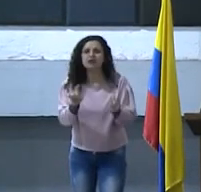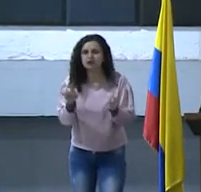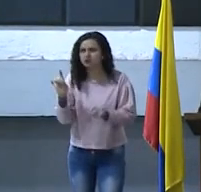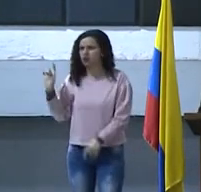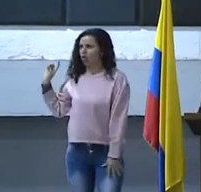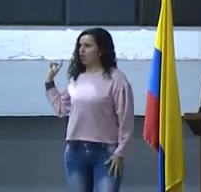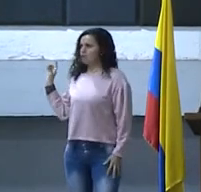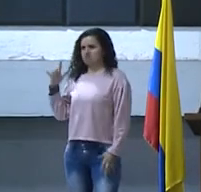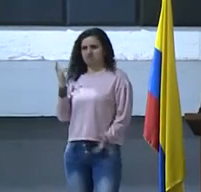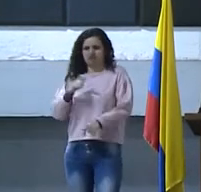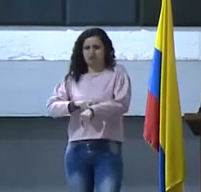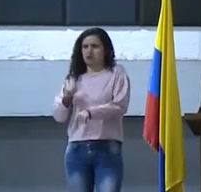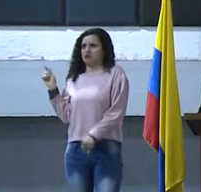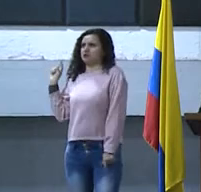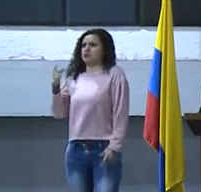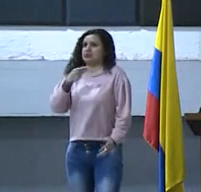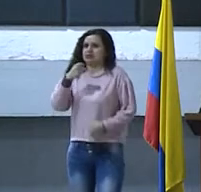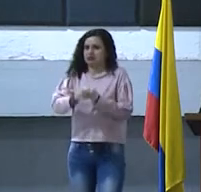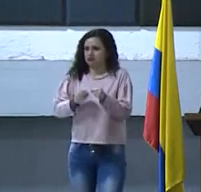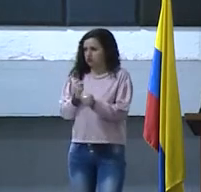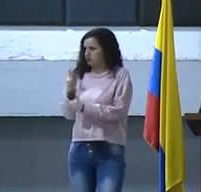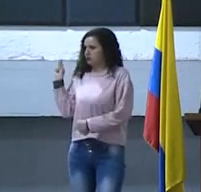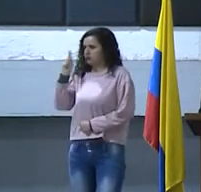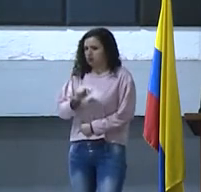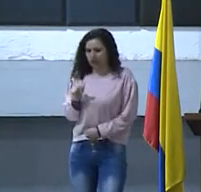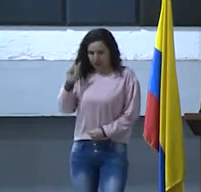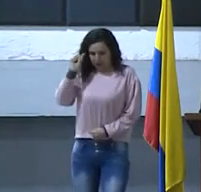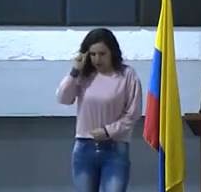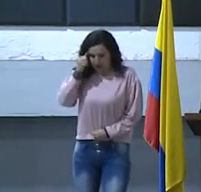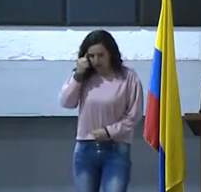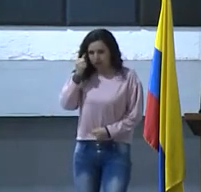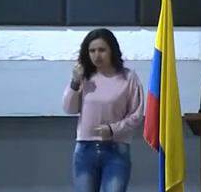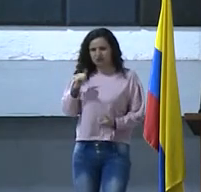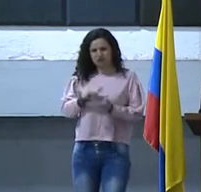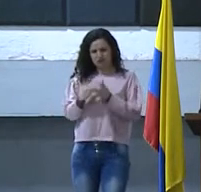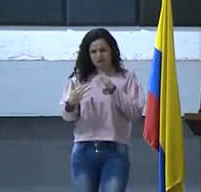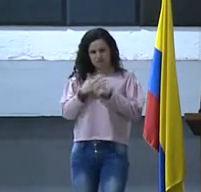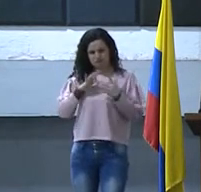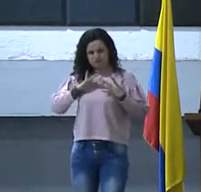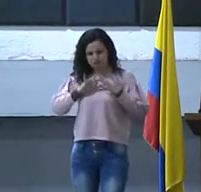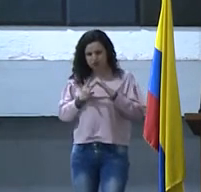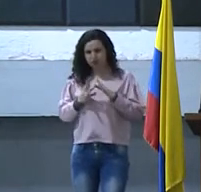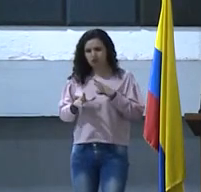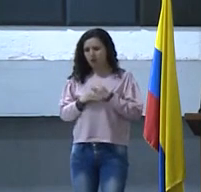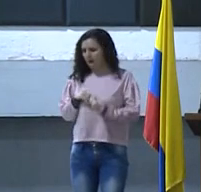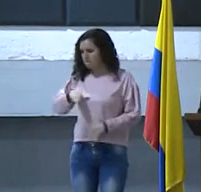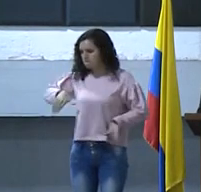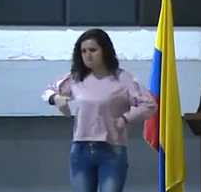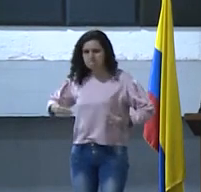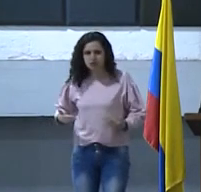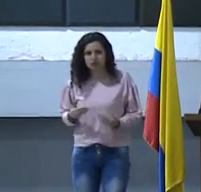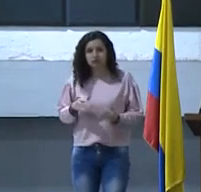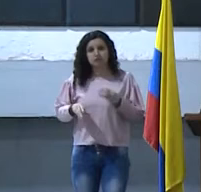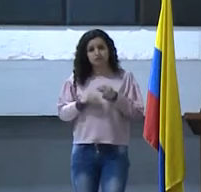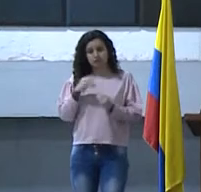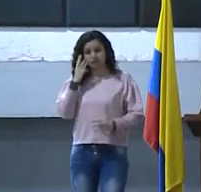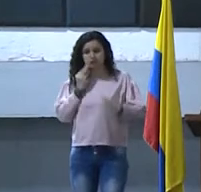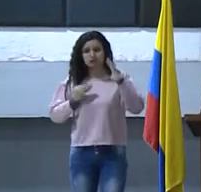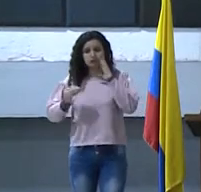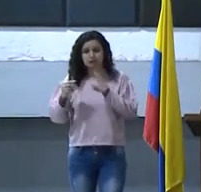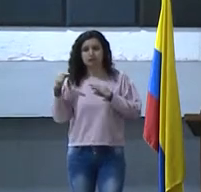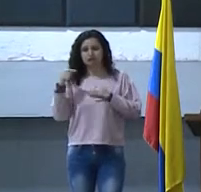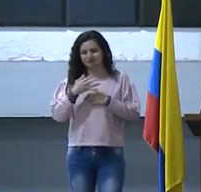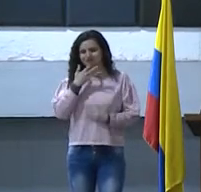piel los recuerdos los traumas las ausencias y las experiencias necesariamente nos